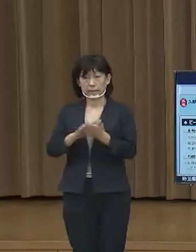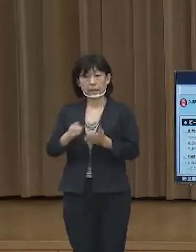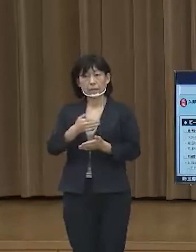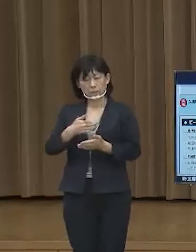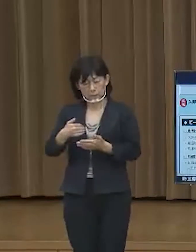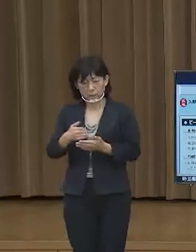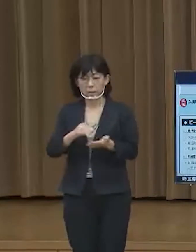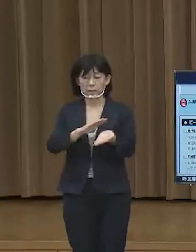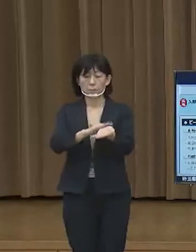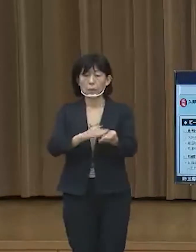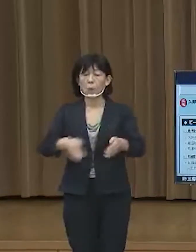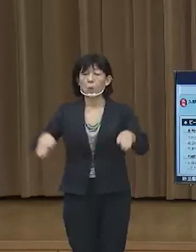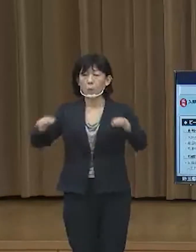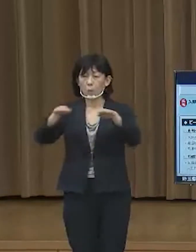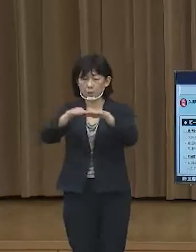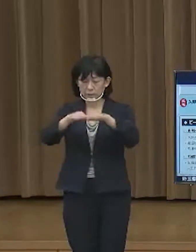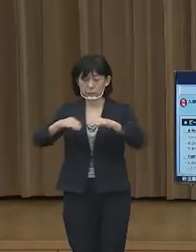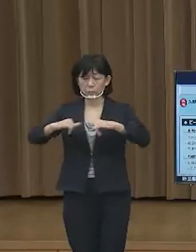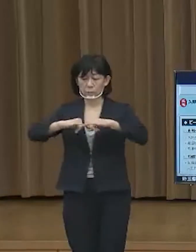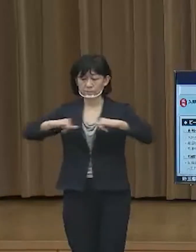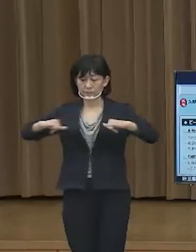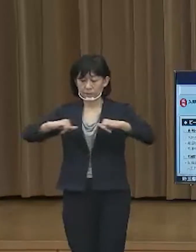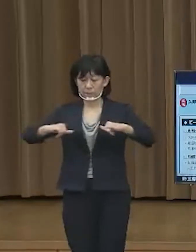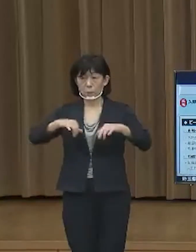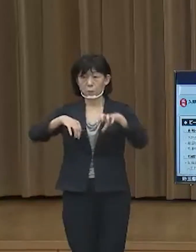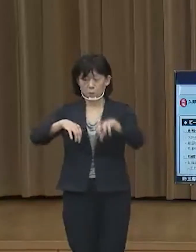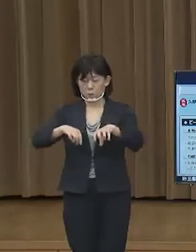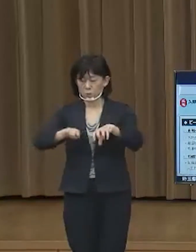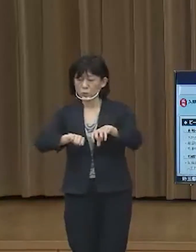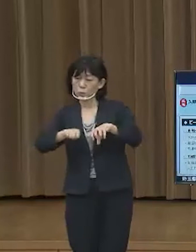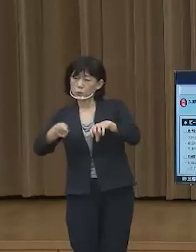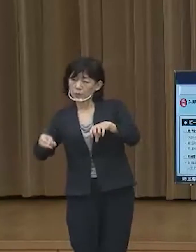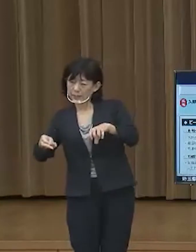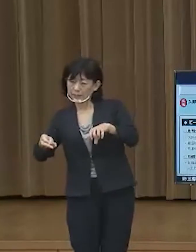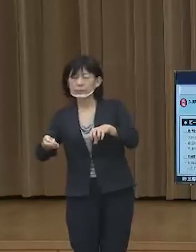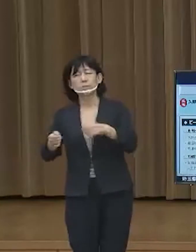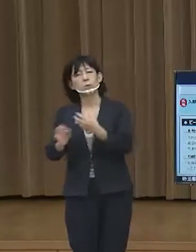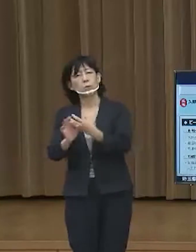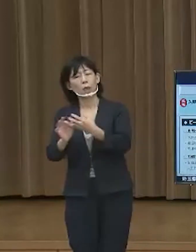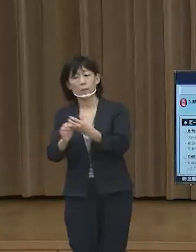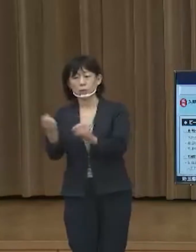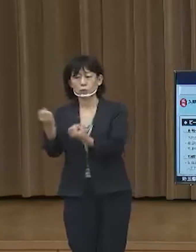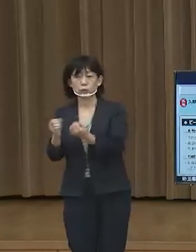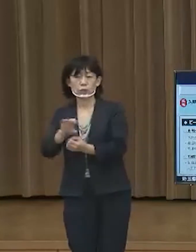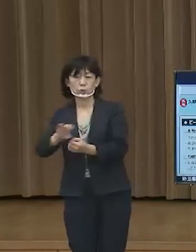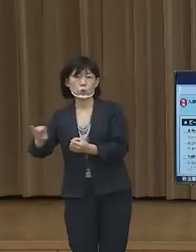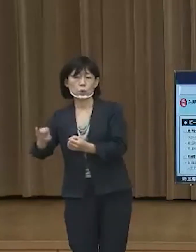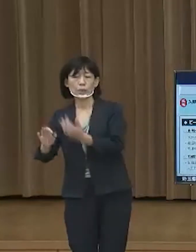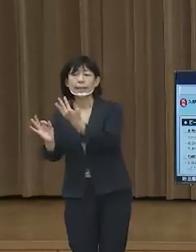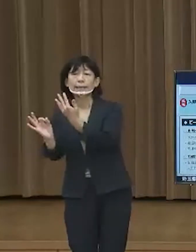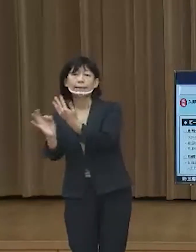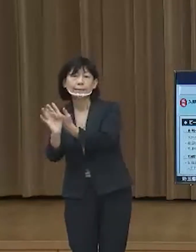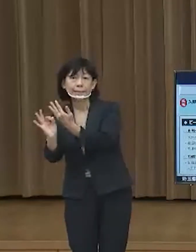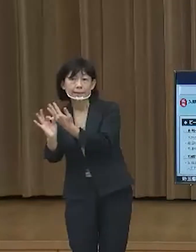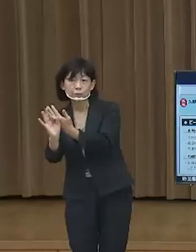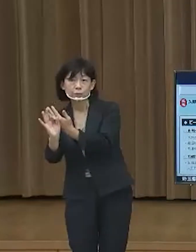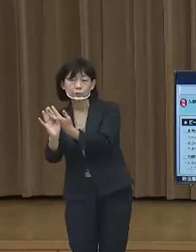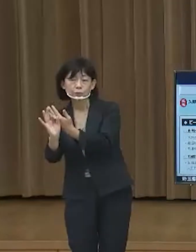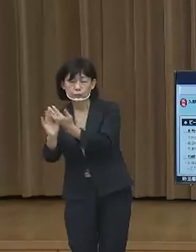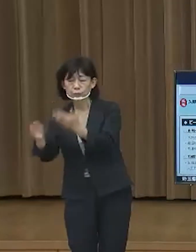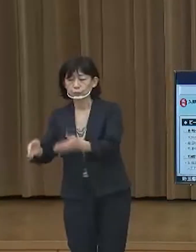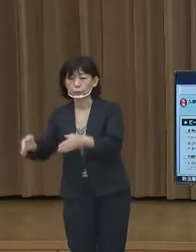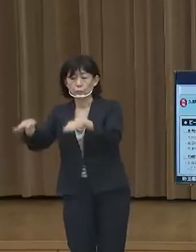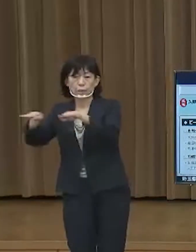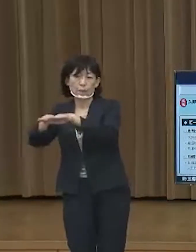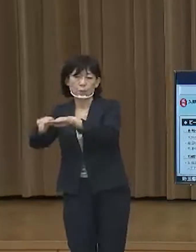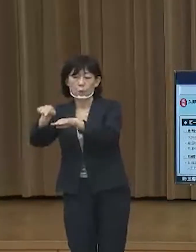が敷地内または隣接地あるいは駐車場などに仮設のコロナ専用